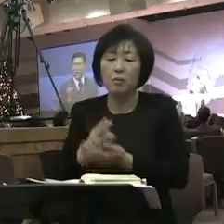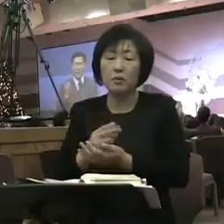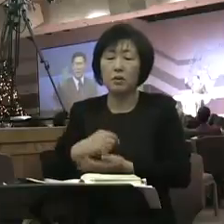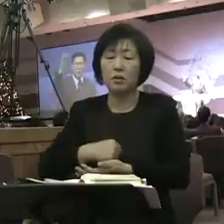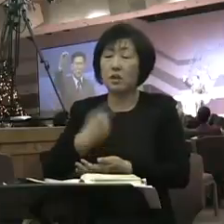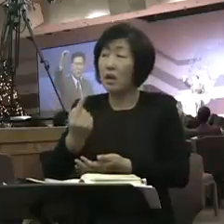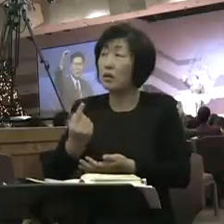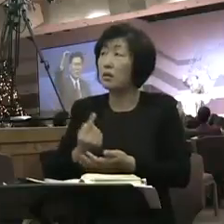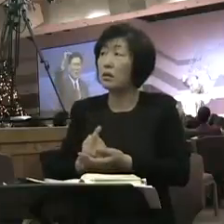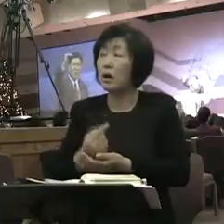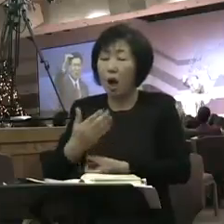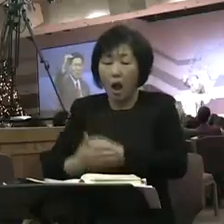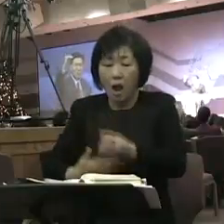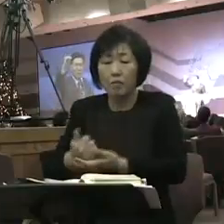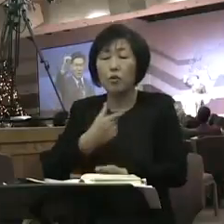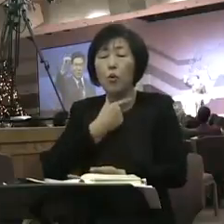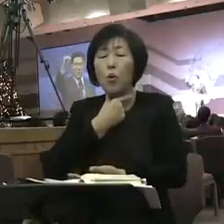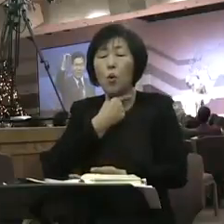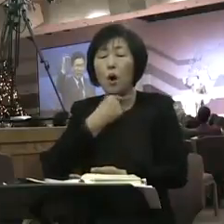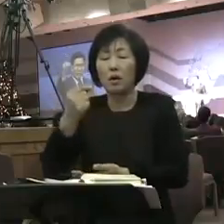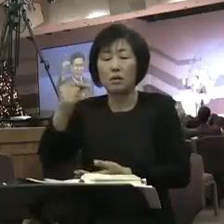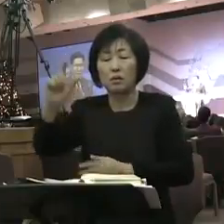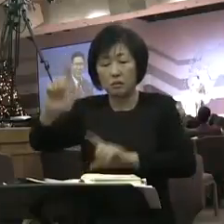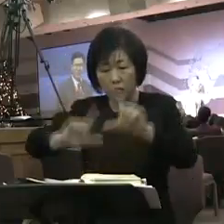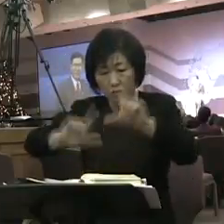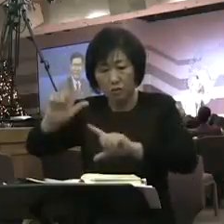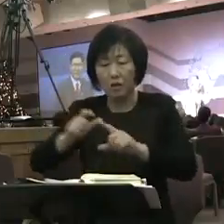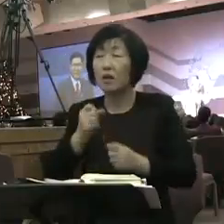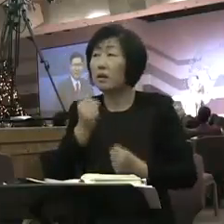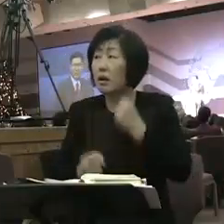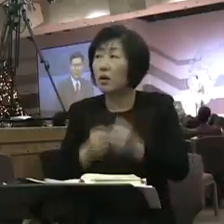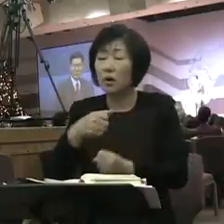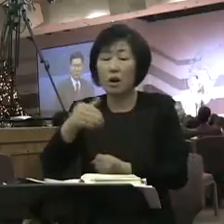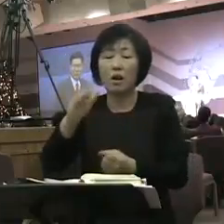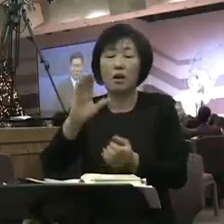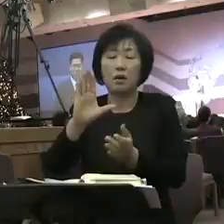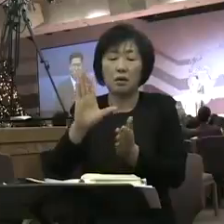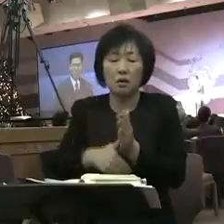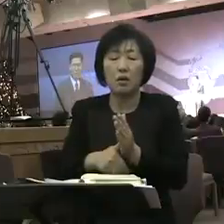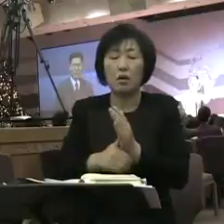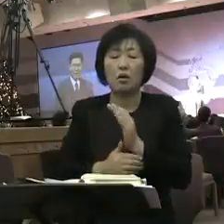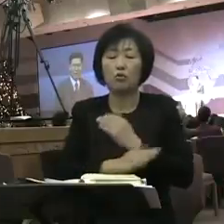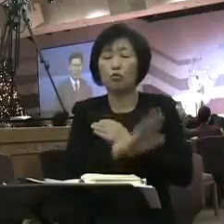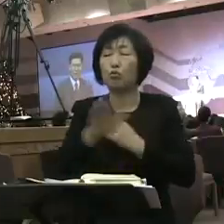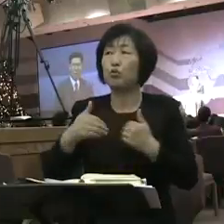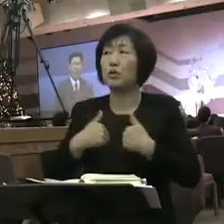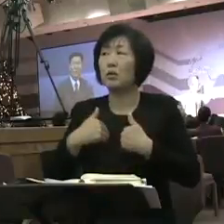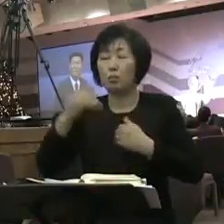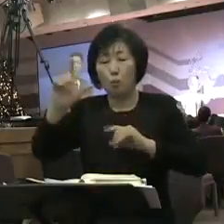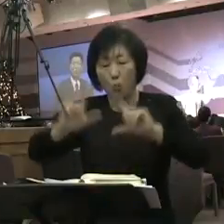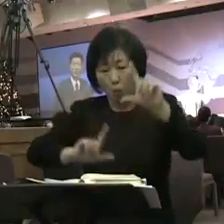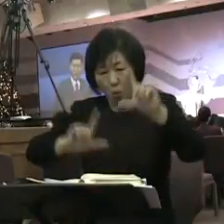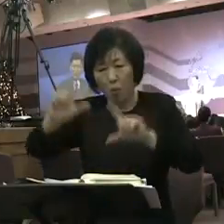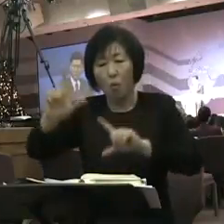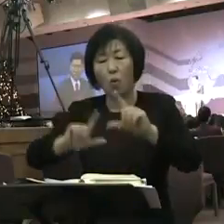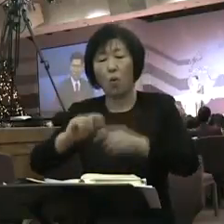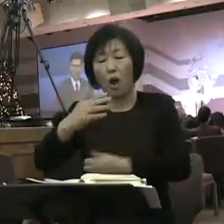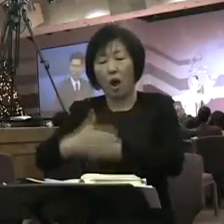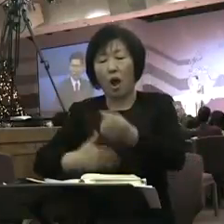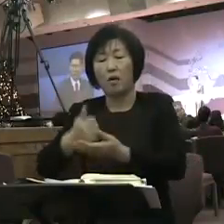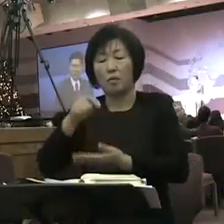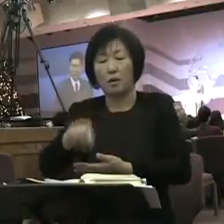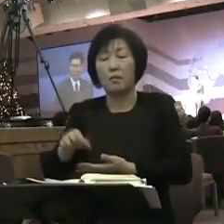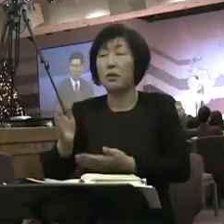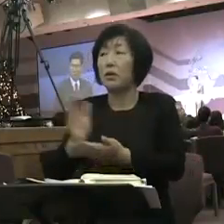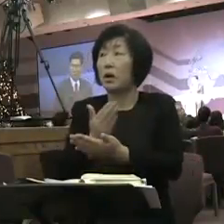자신들이 하나님께서 원하시는 그런 그 모습을 위해서 달려갈 때 우리의 모습 하나님 안에서 만들어질 수 있다, 그렇게 말씀을